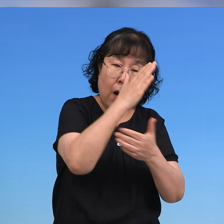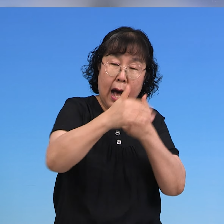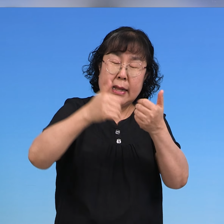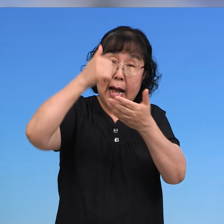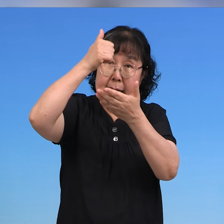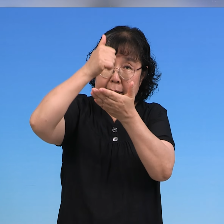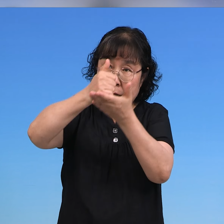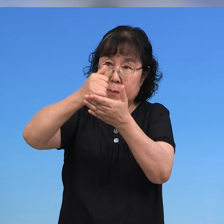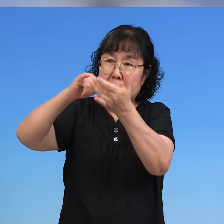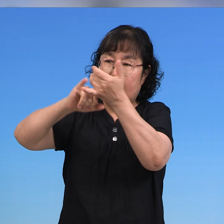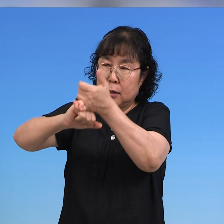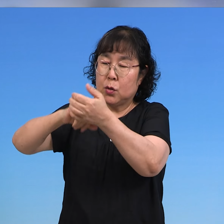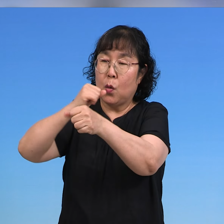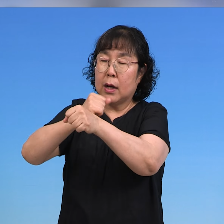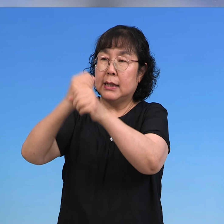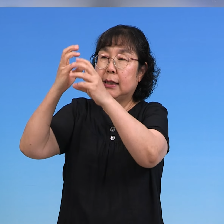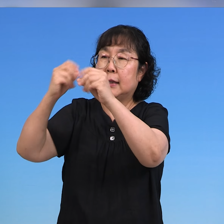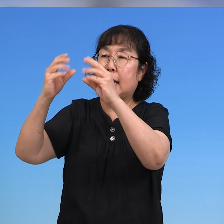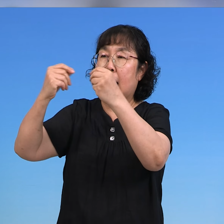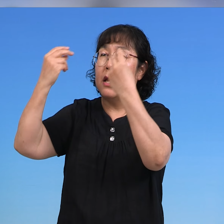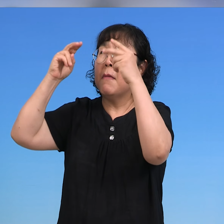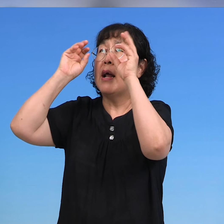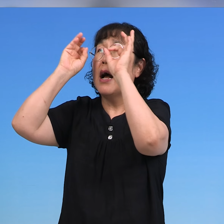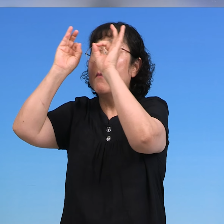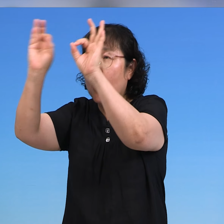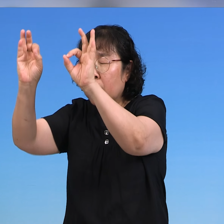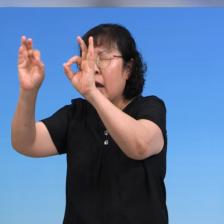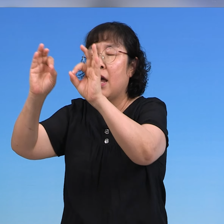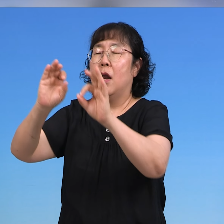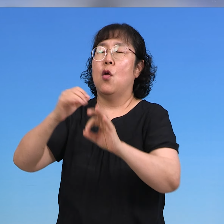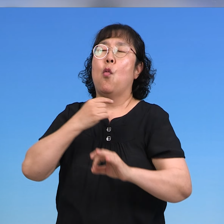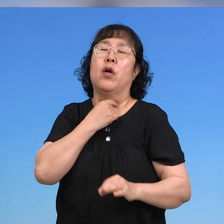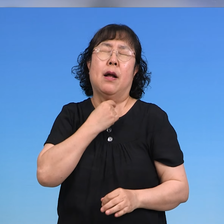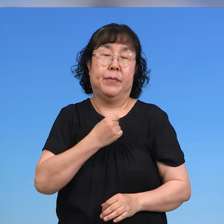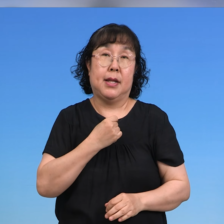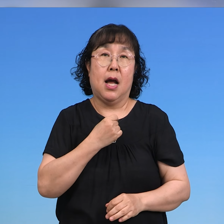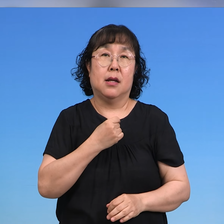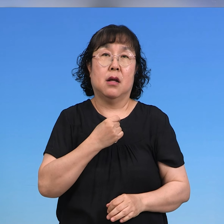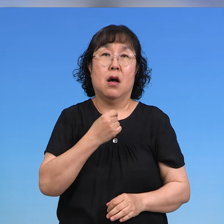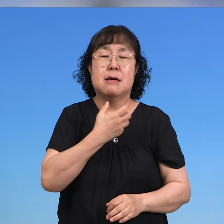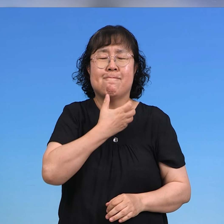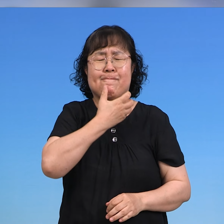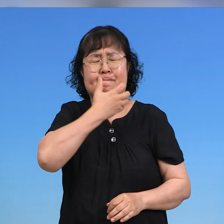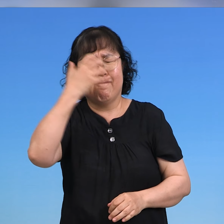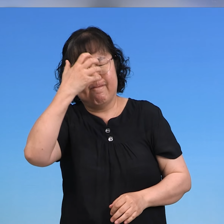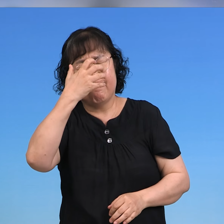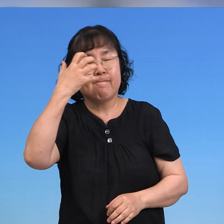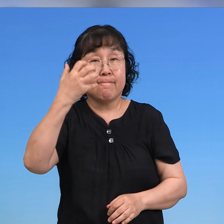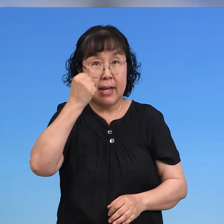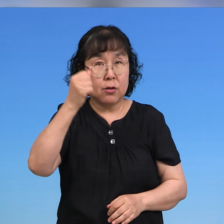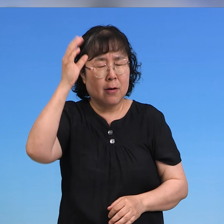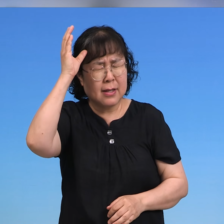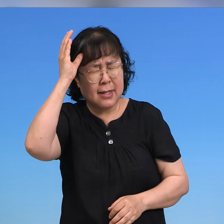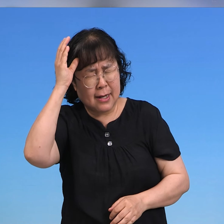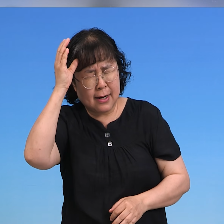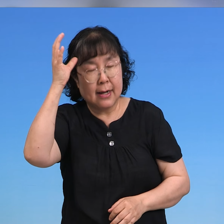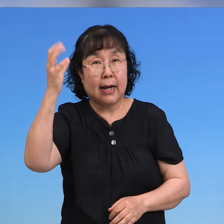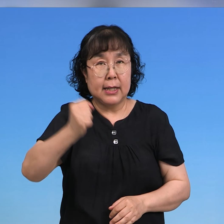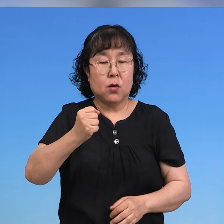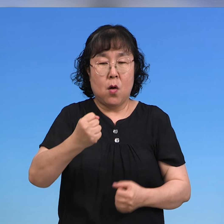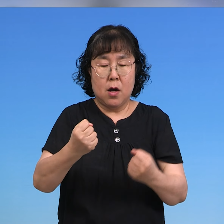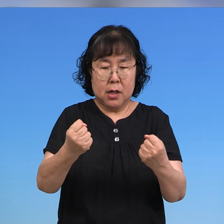돌리게 되시기 바랍니다. 그리고 의욕을 가지고 꿈을 가지고 그렇게 건강한 상상력을 가지고